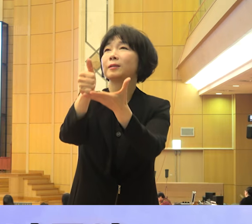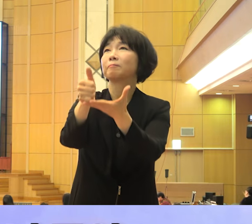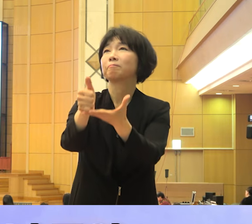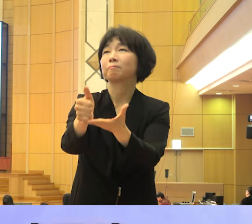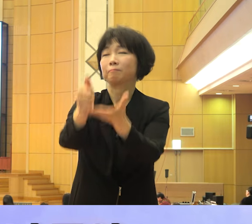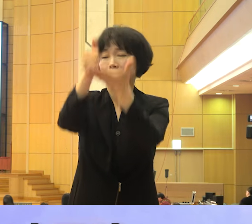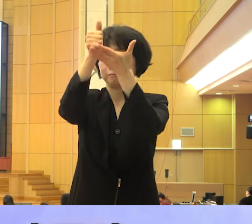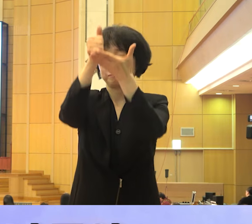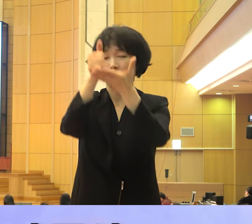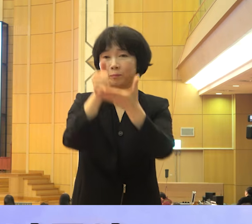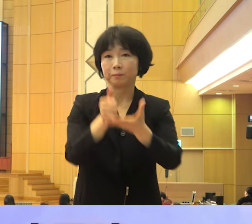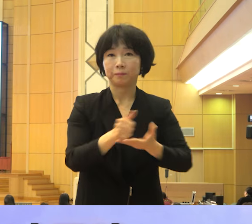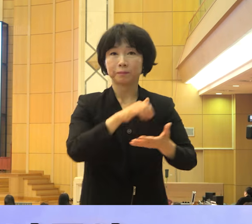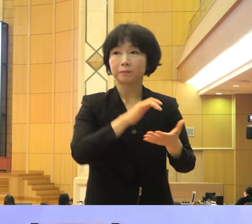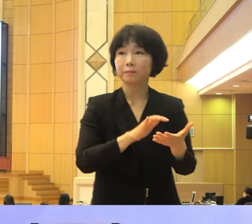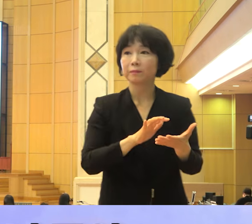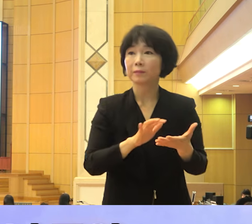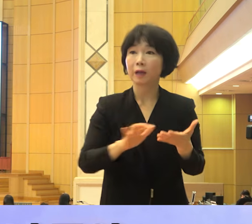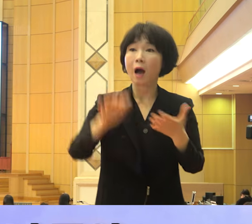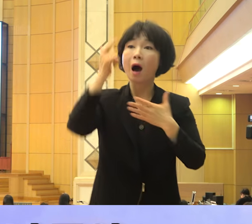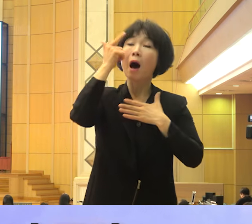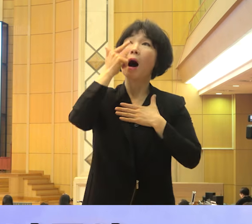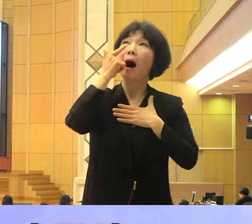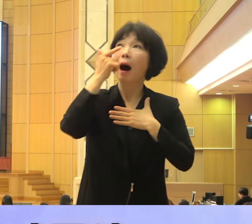아버지 사랑 내가 노래해.